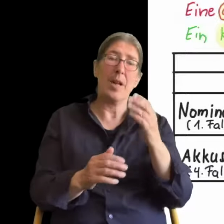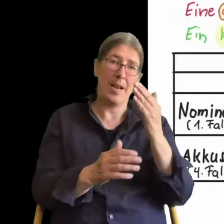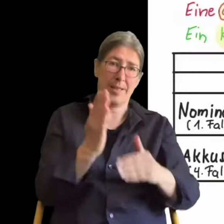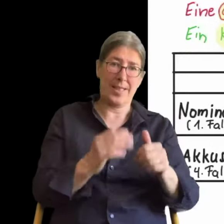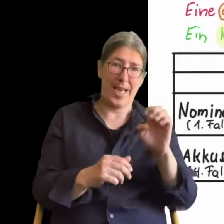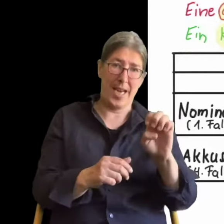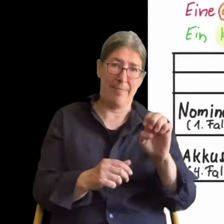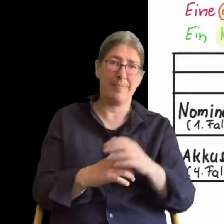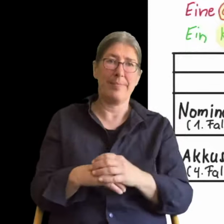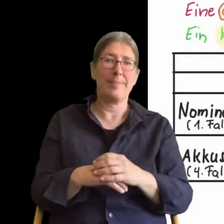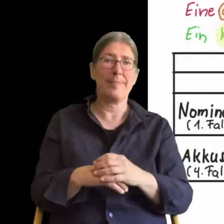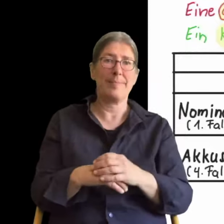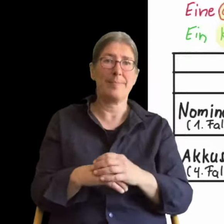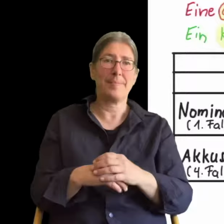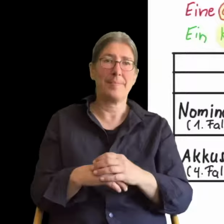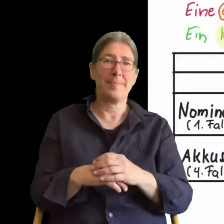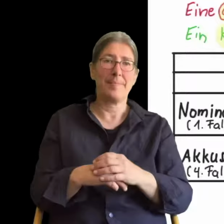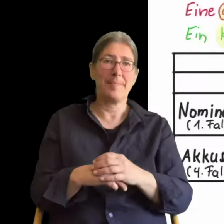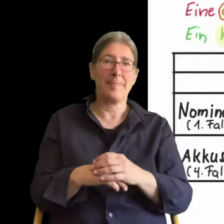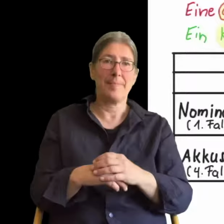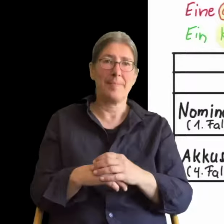Und auch die Endung E.